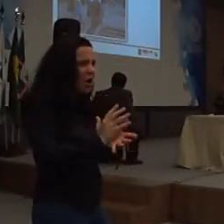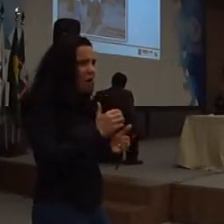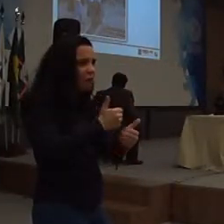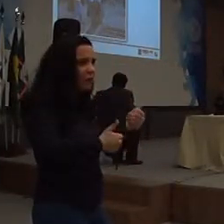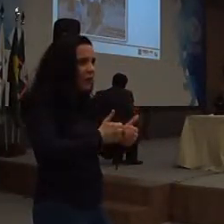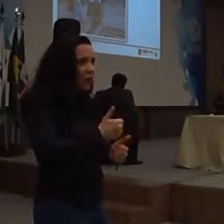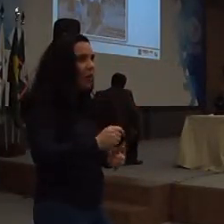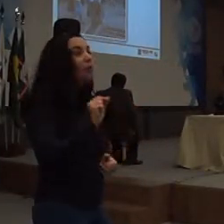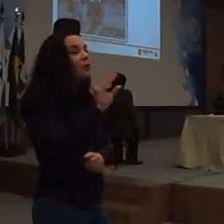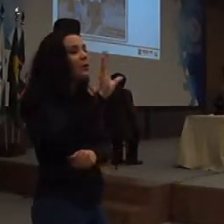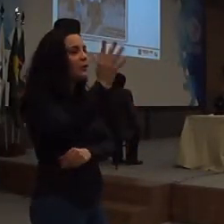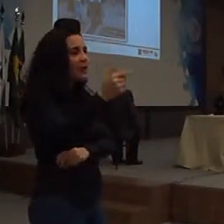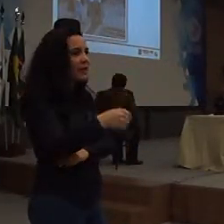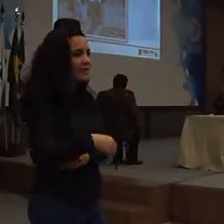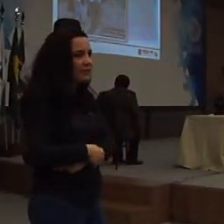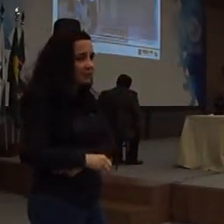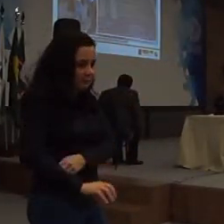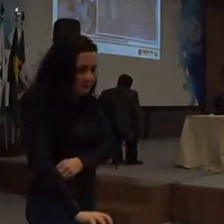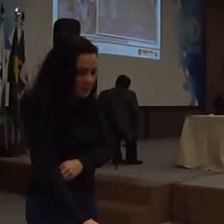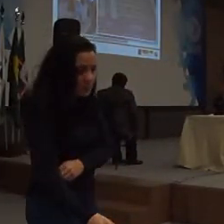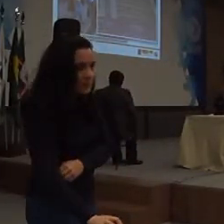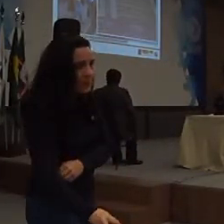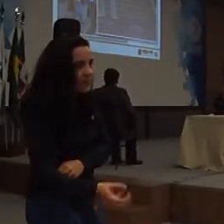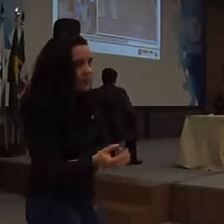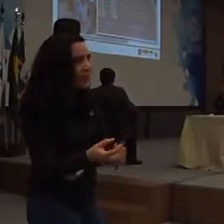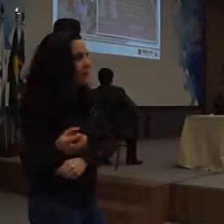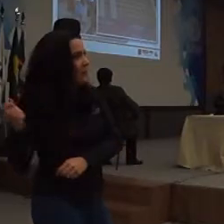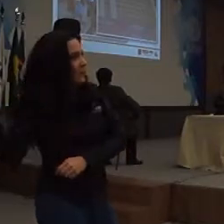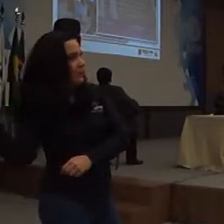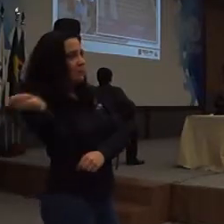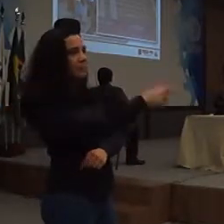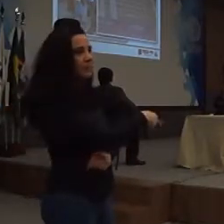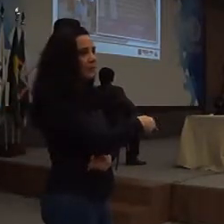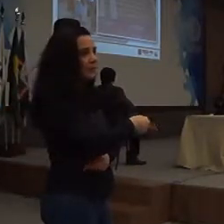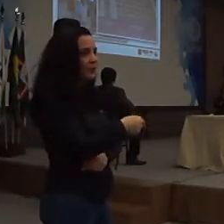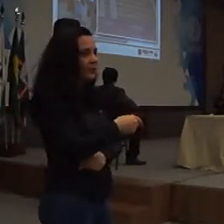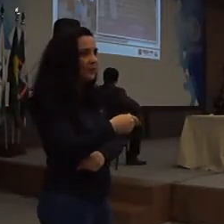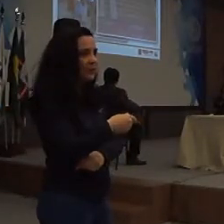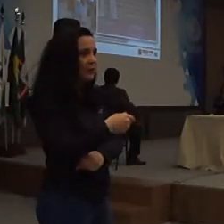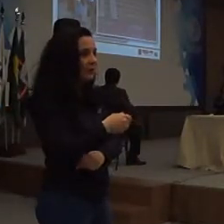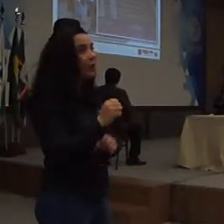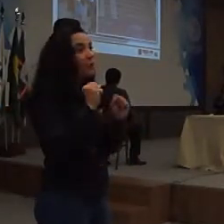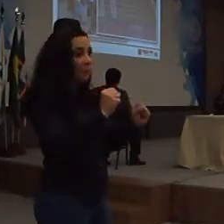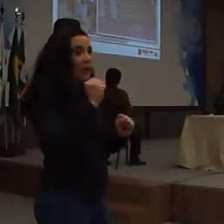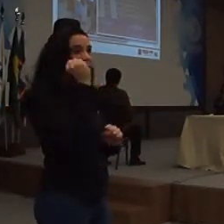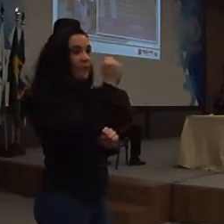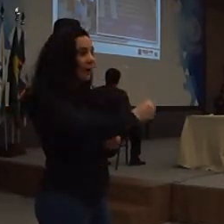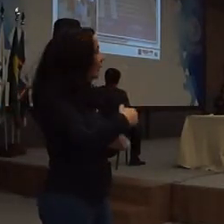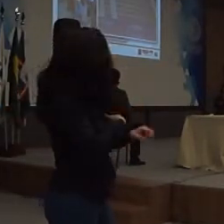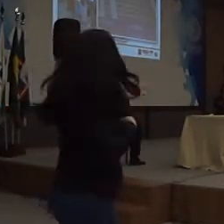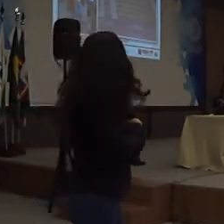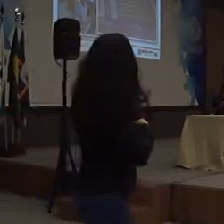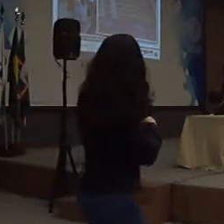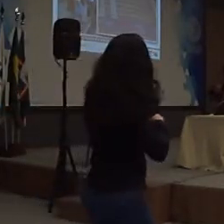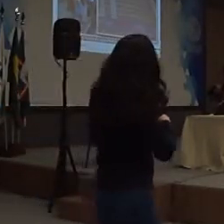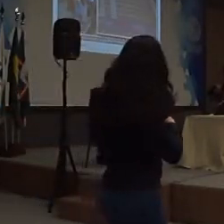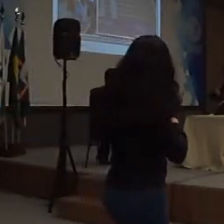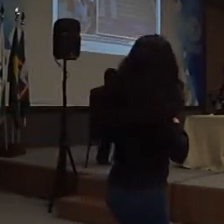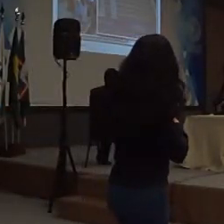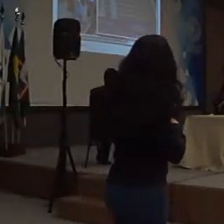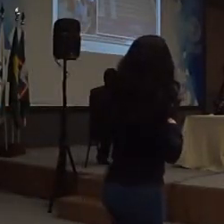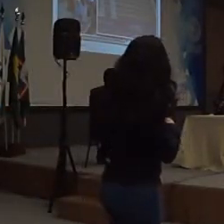Rampas, esse é um outro problema. Como fazer a rampa? Olha, gente, eu fico apavorada. Eu vejo isso aqui, eu não vejo